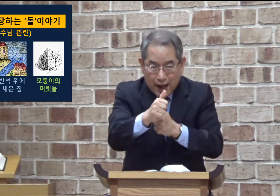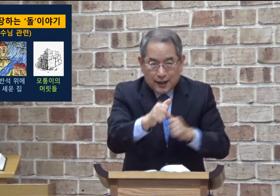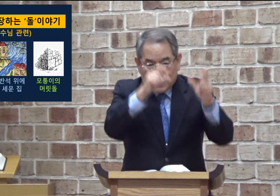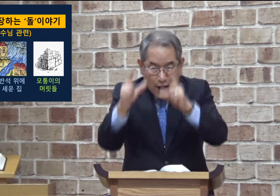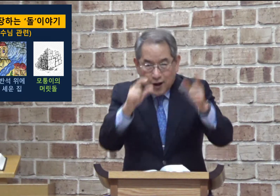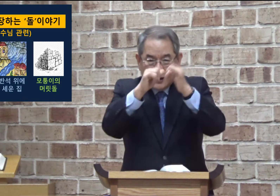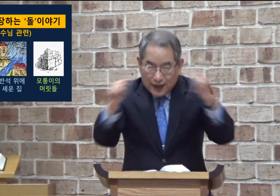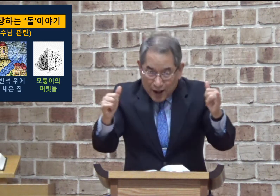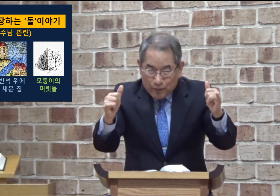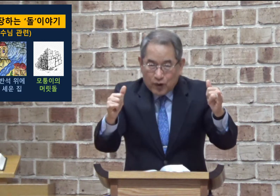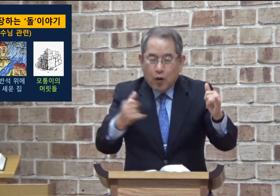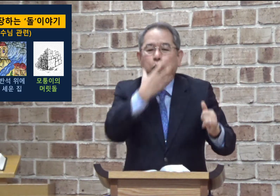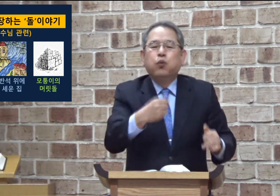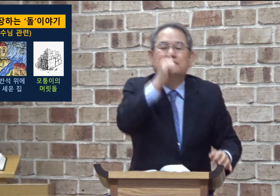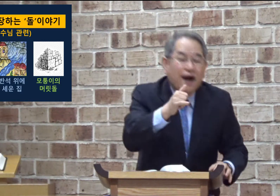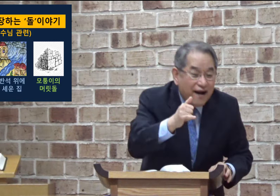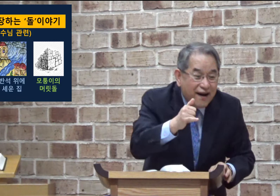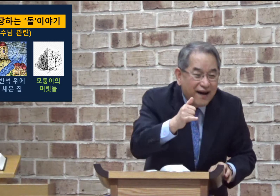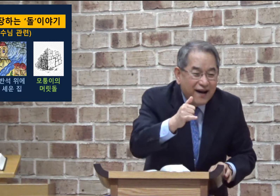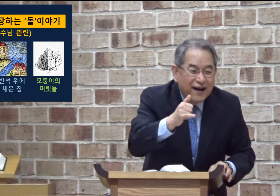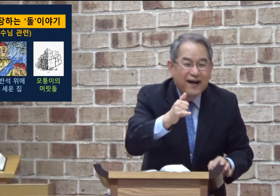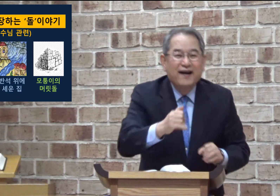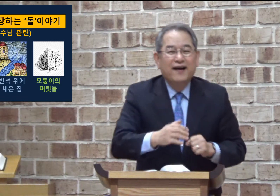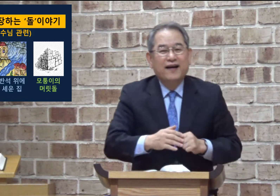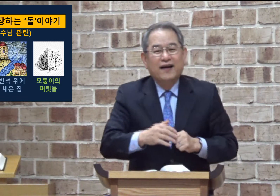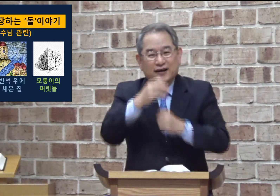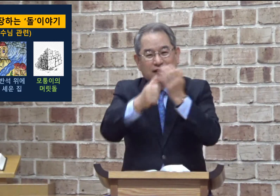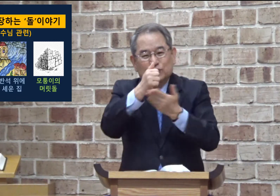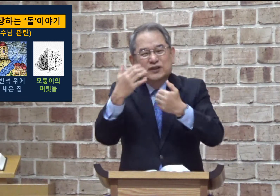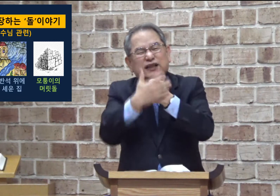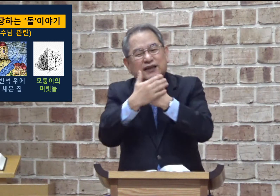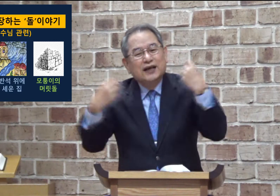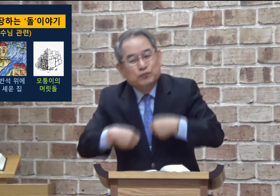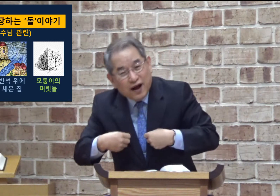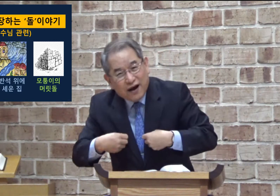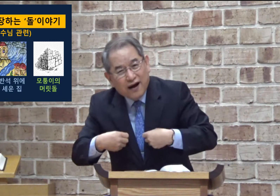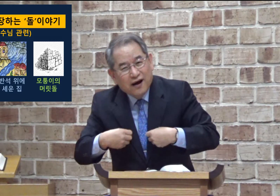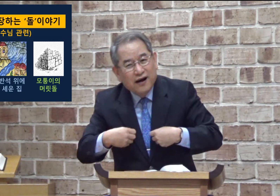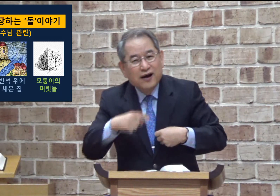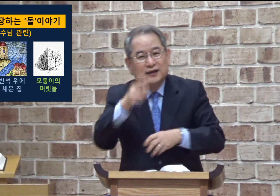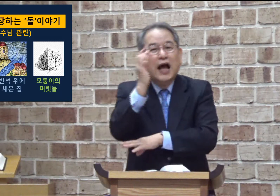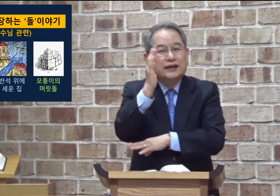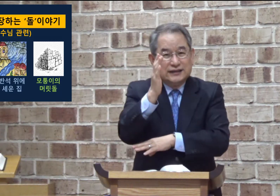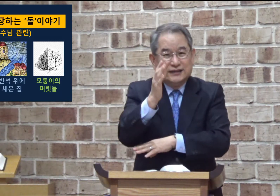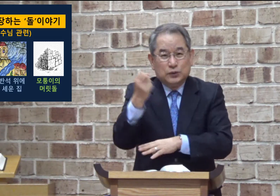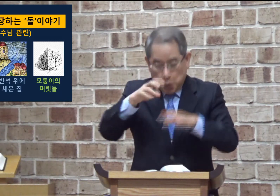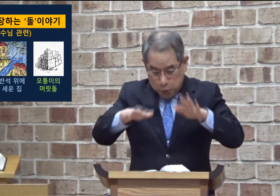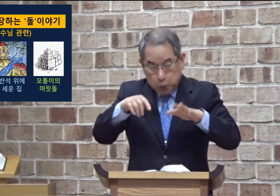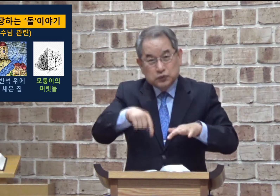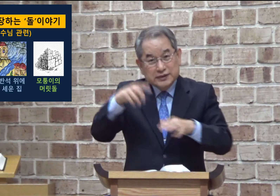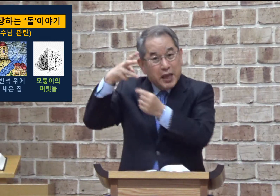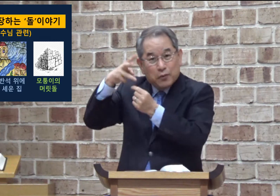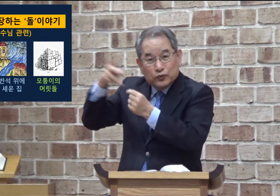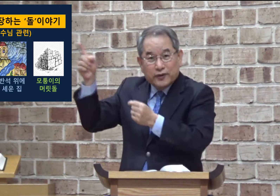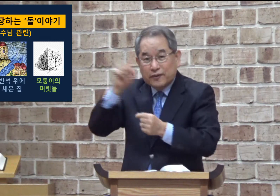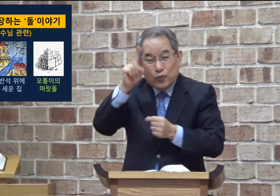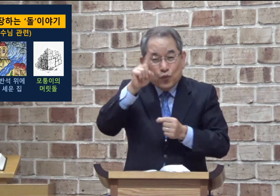하나님의 은혜를 입는다는 이야기입니다. 오늘 본문 말씀과 관련 있는 모퉁이의